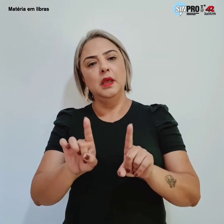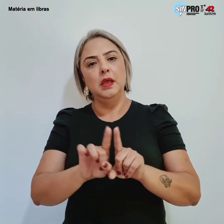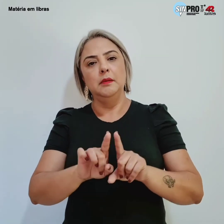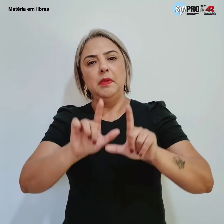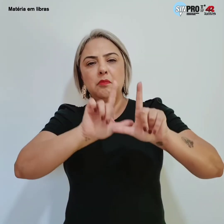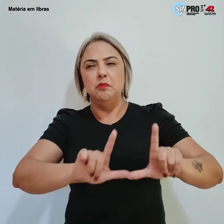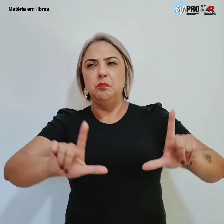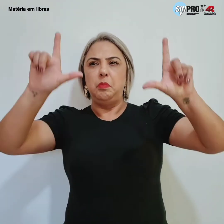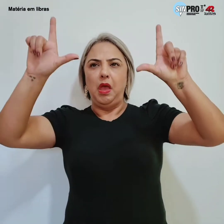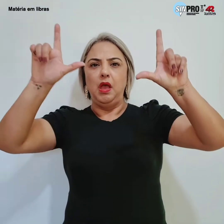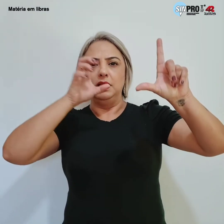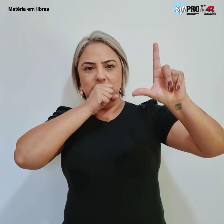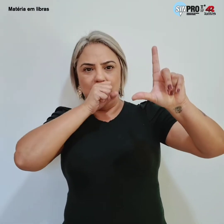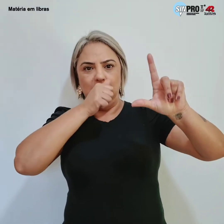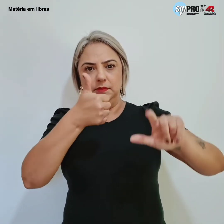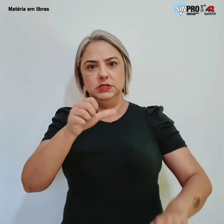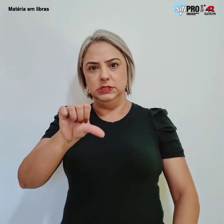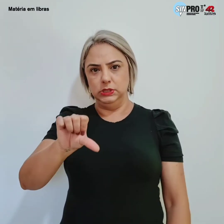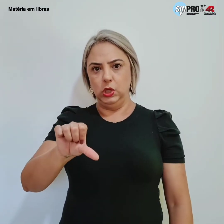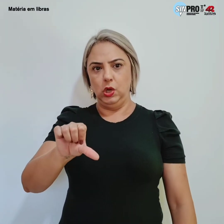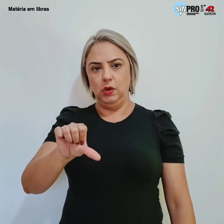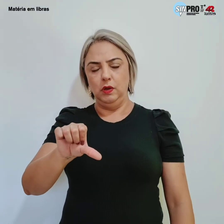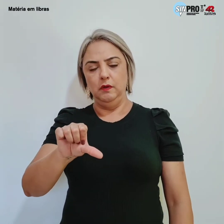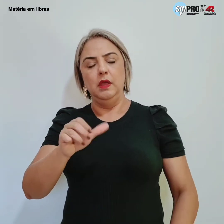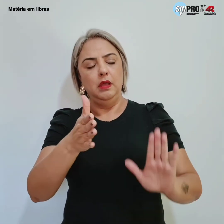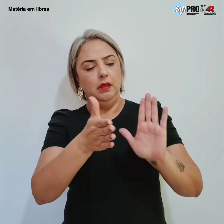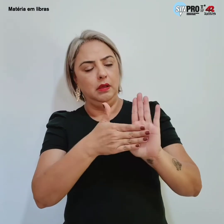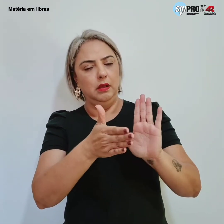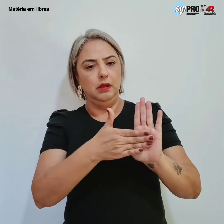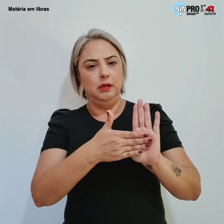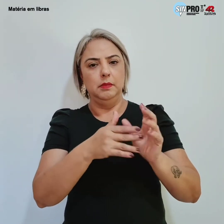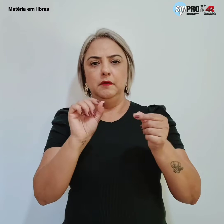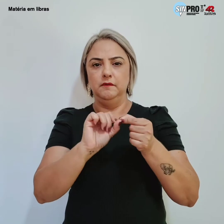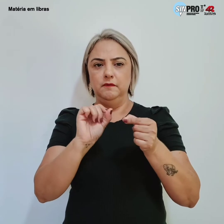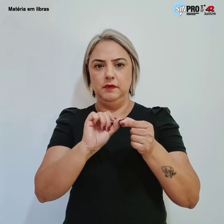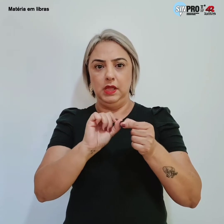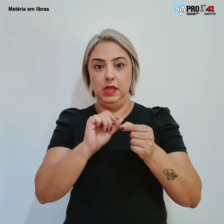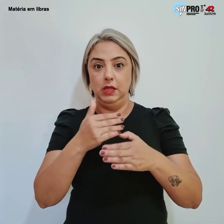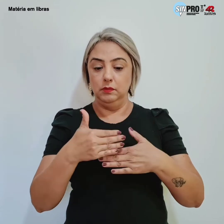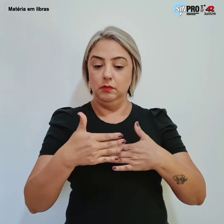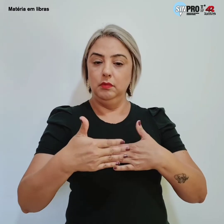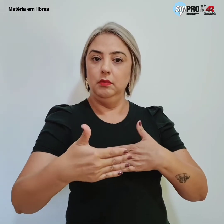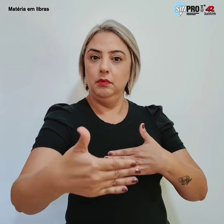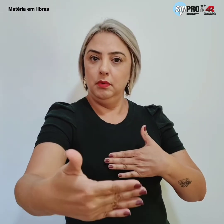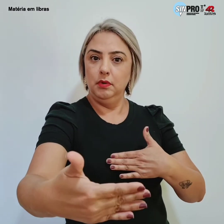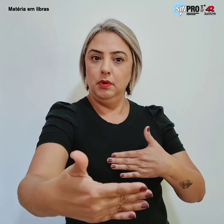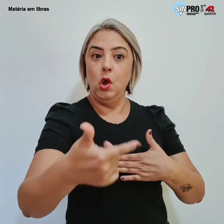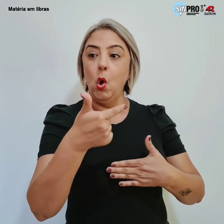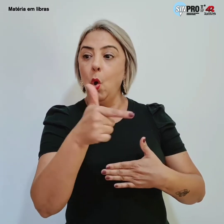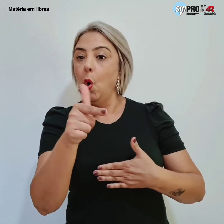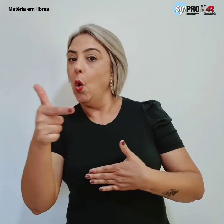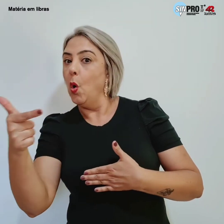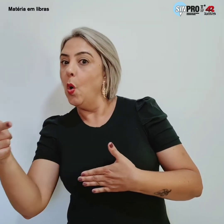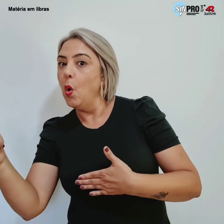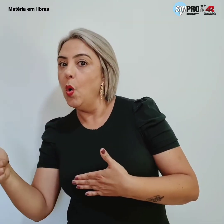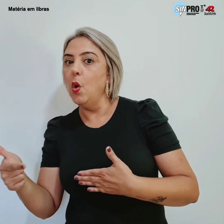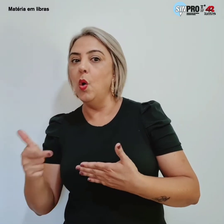Além do faixaço neste sábado 19, a campanha realizará nos próximos dias outras